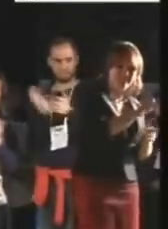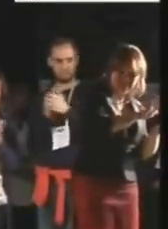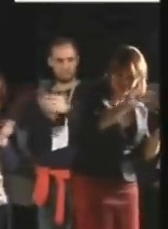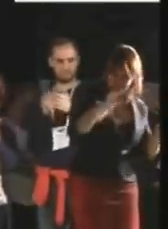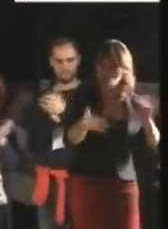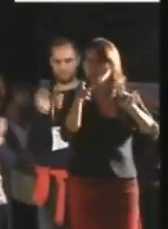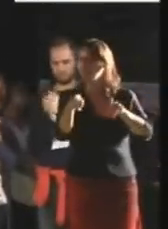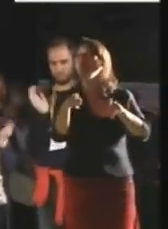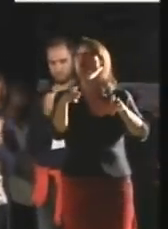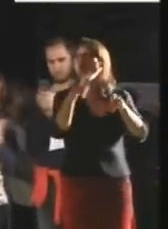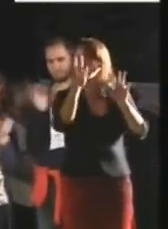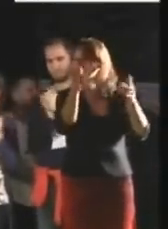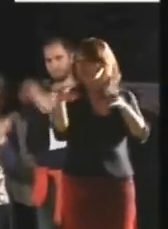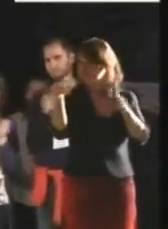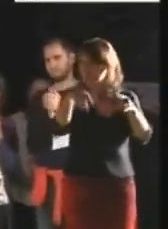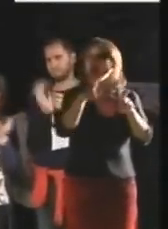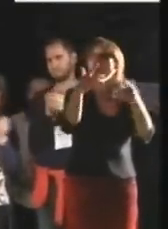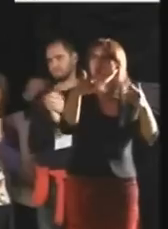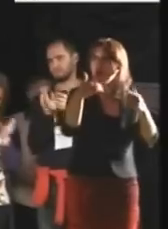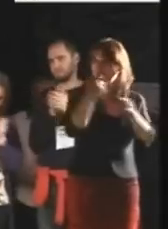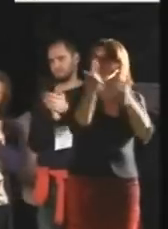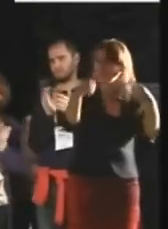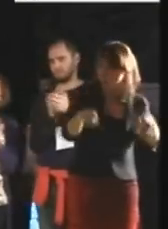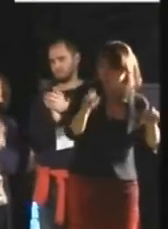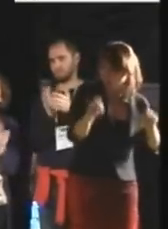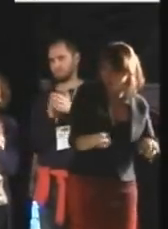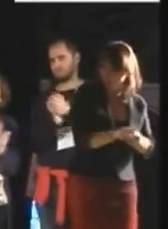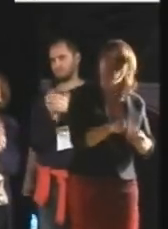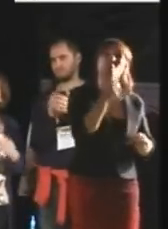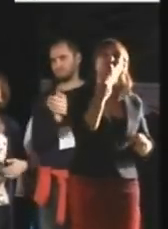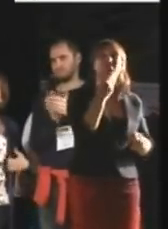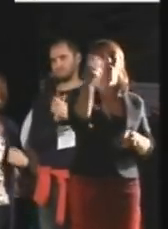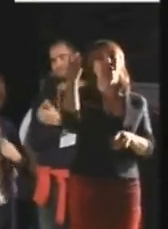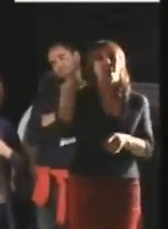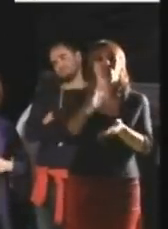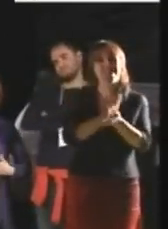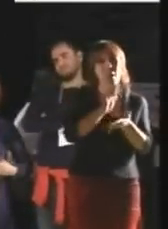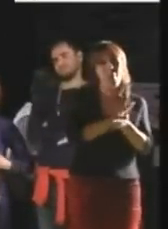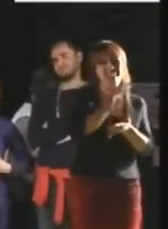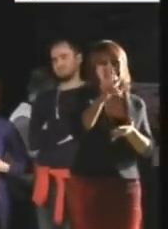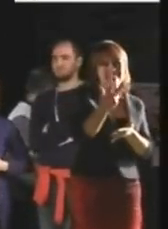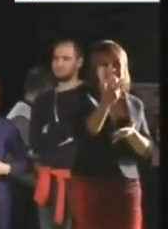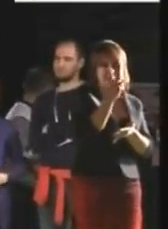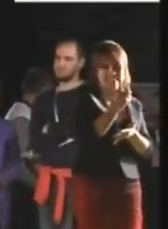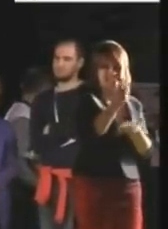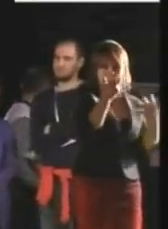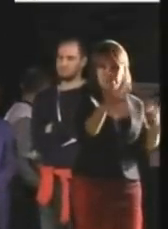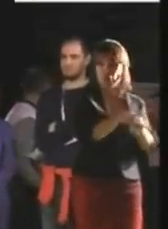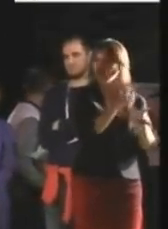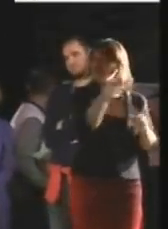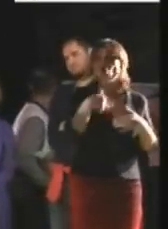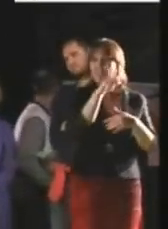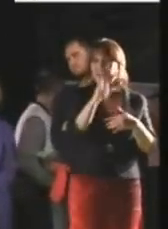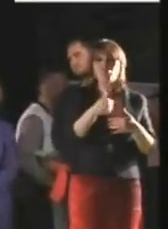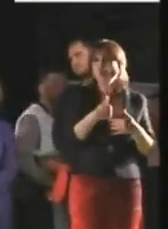È lì che trovi i posti di lavoro. 4 anni fa facevo vedere una stampante 3D. Una stampante è un prototipo, ce l'avevo solo io in Italia,